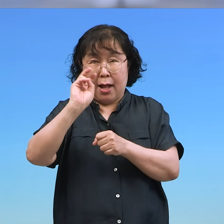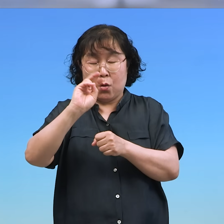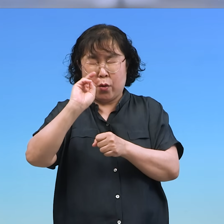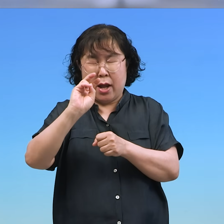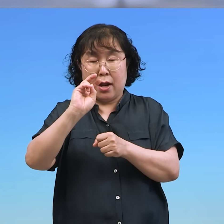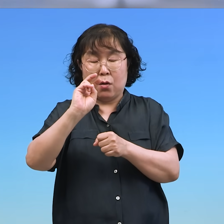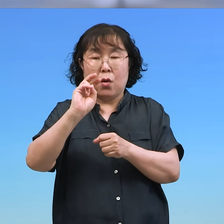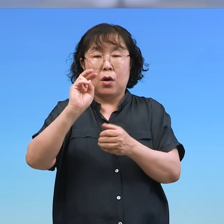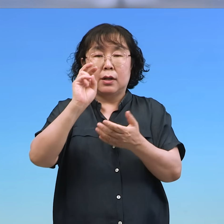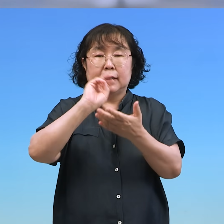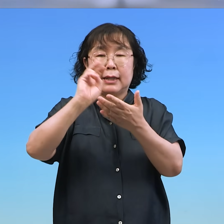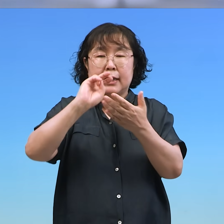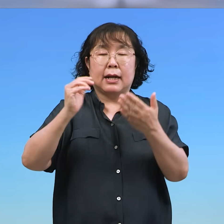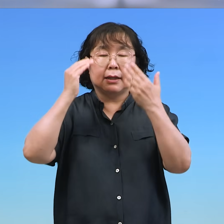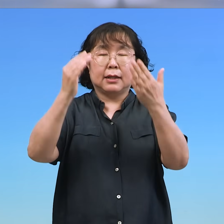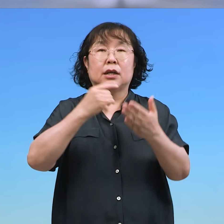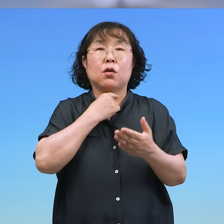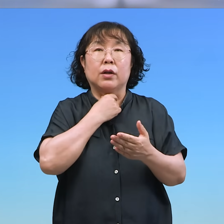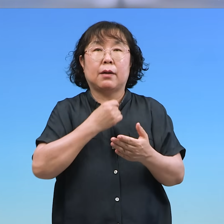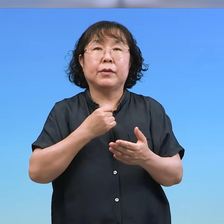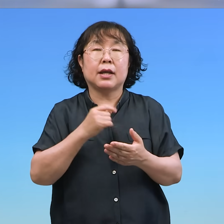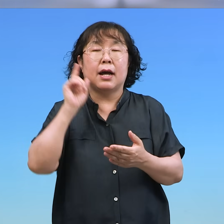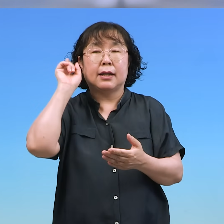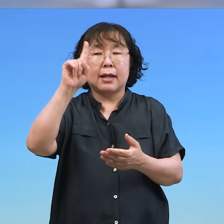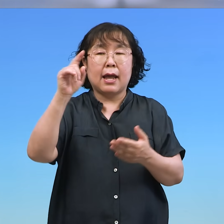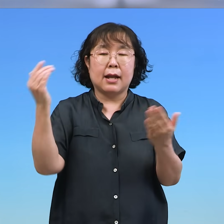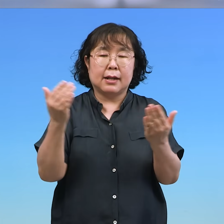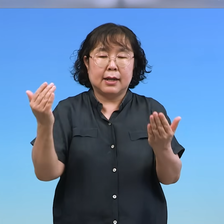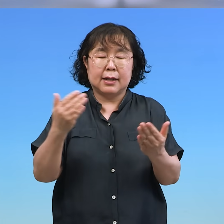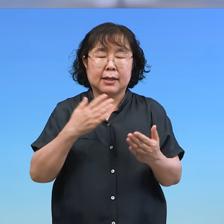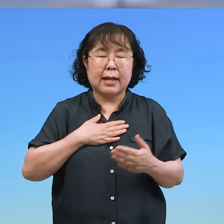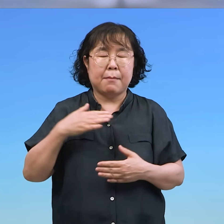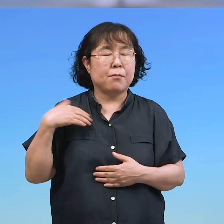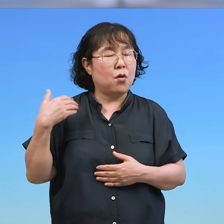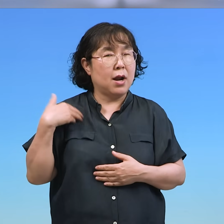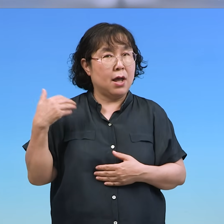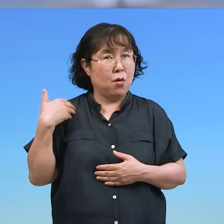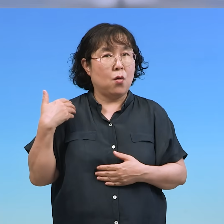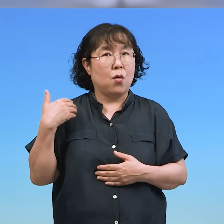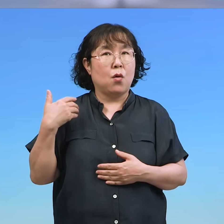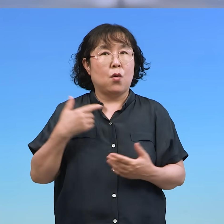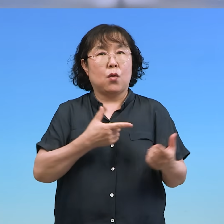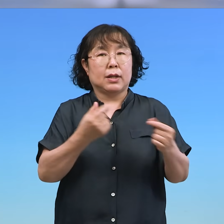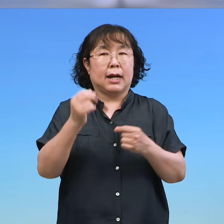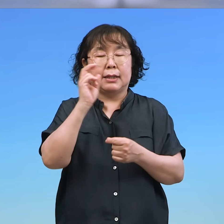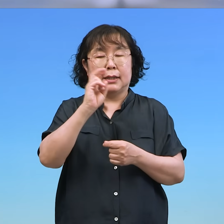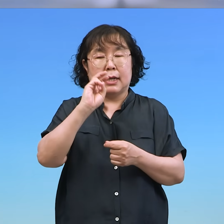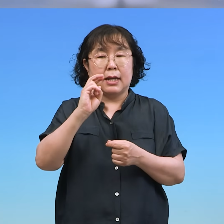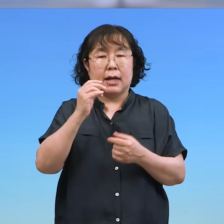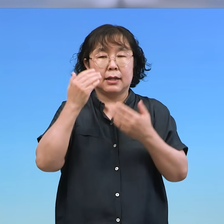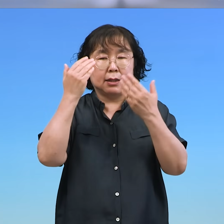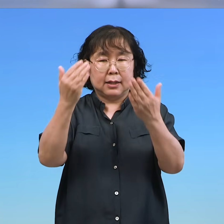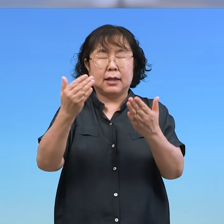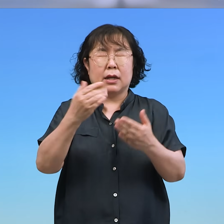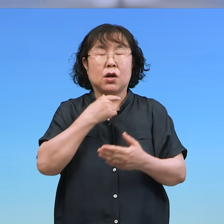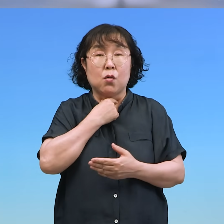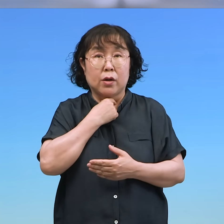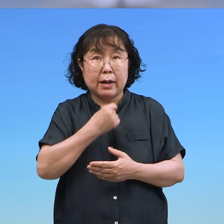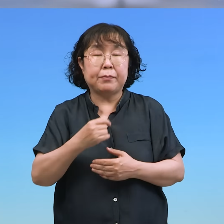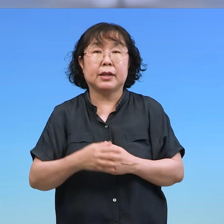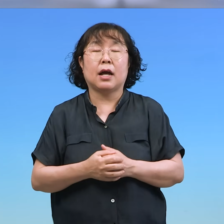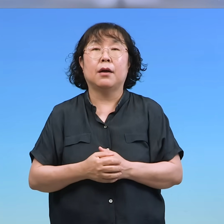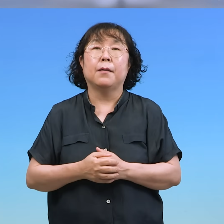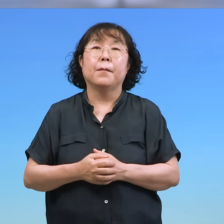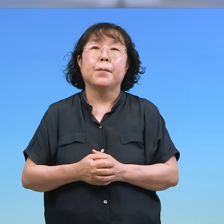설교는요, 이 찬양으로 마무리가 된다고 생각합니다. 내일 일은 난 몰라요. 우리